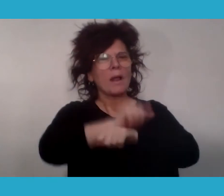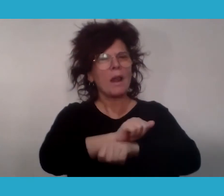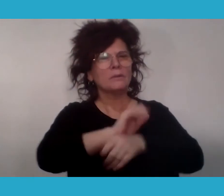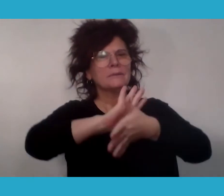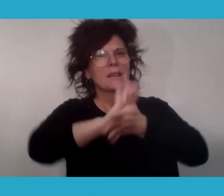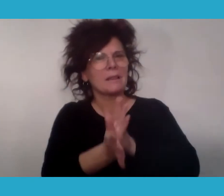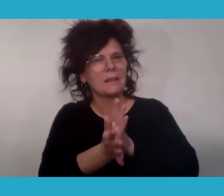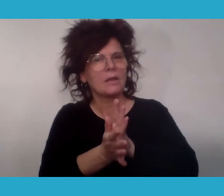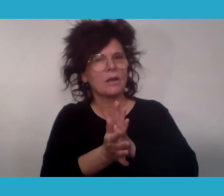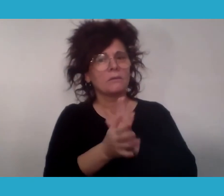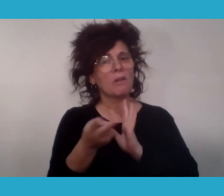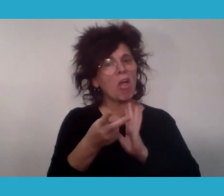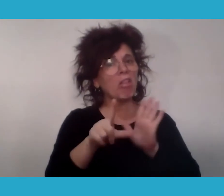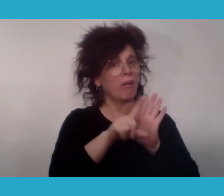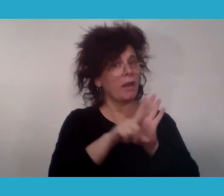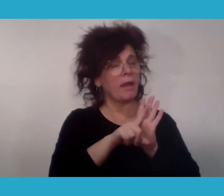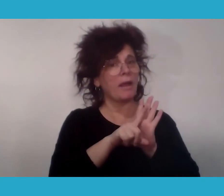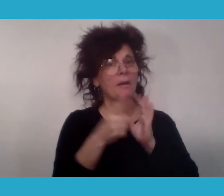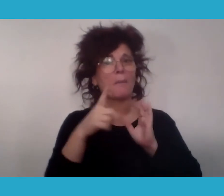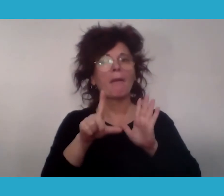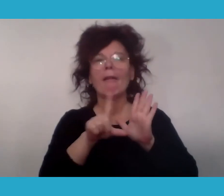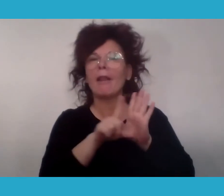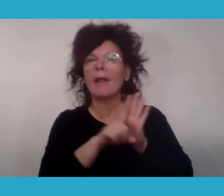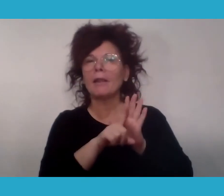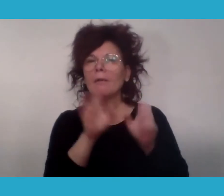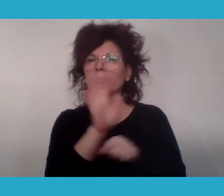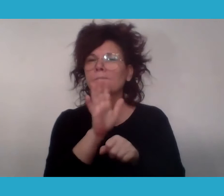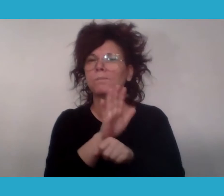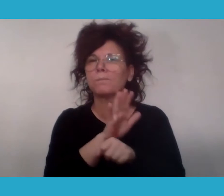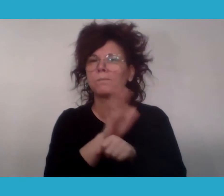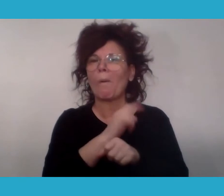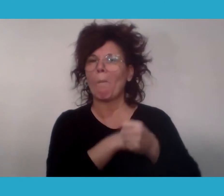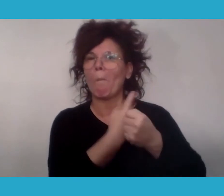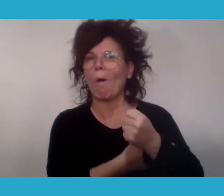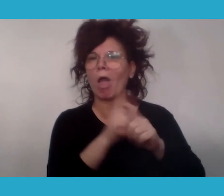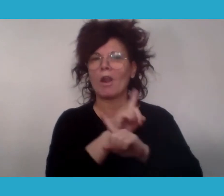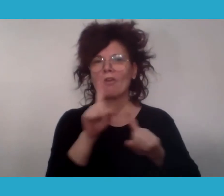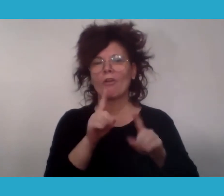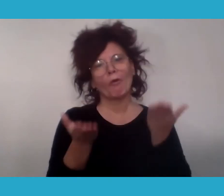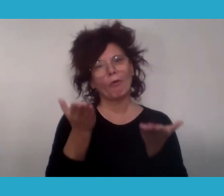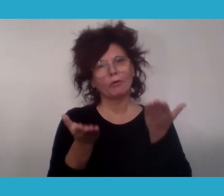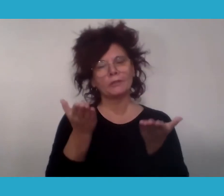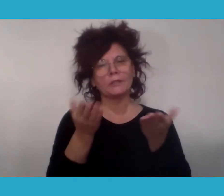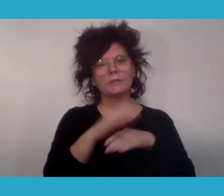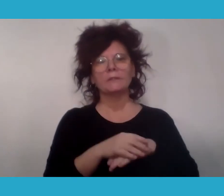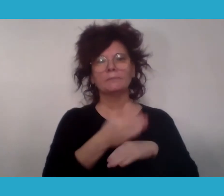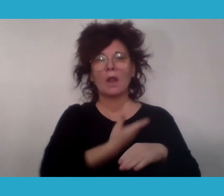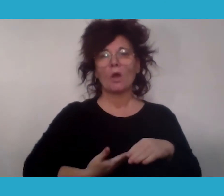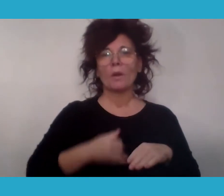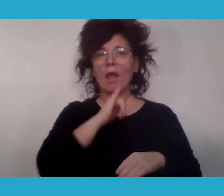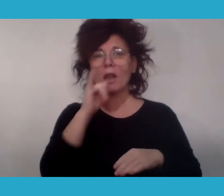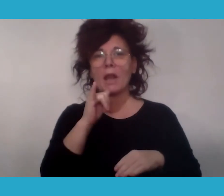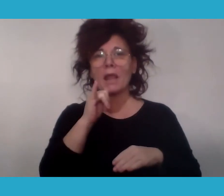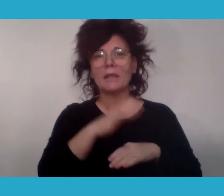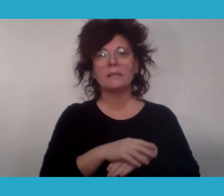legales, por lo que explica que la legalidad es una cuestión de poder, no de justicia. Apela al gobernador nuevamente, le dice que